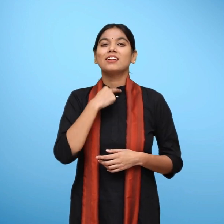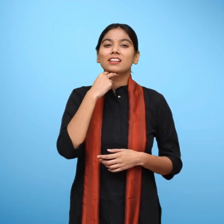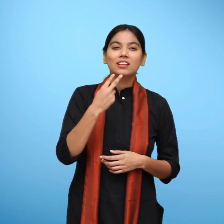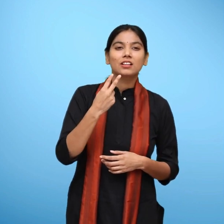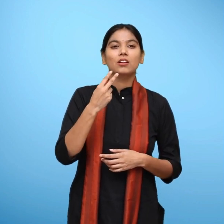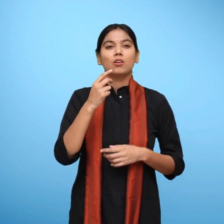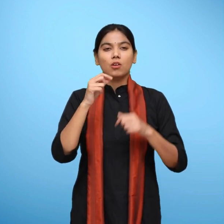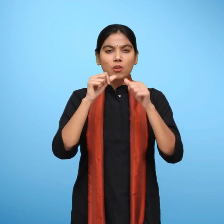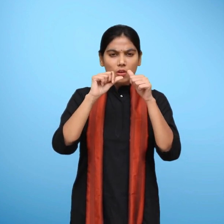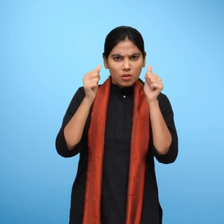पहचान